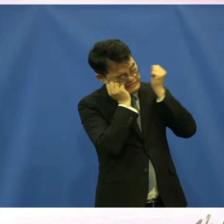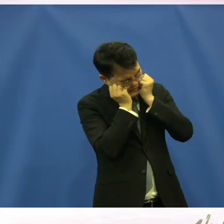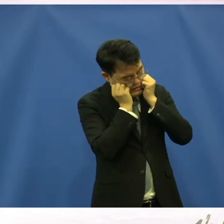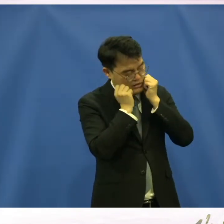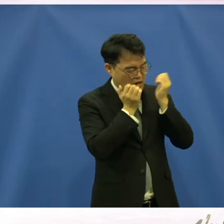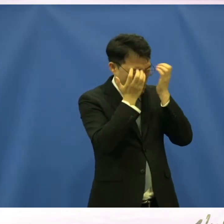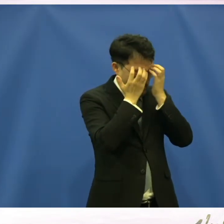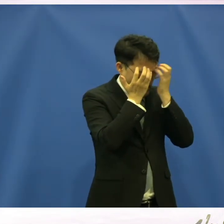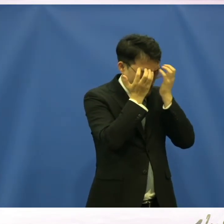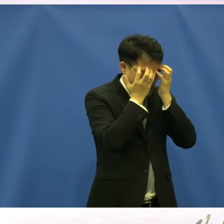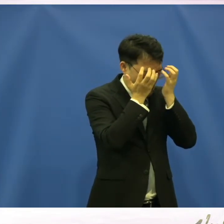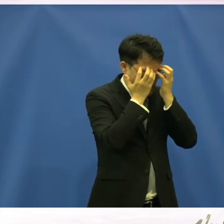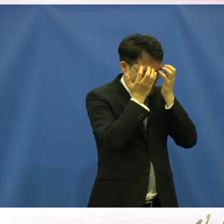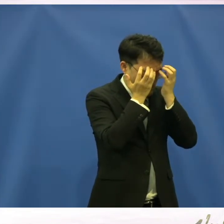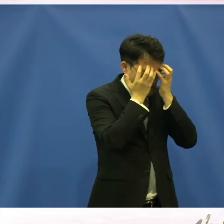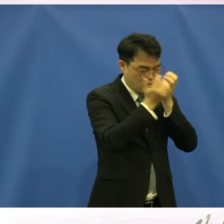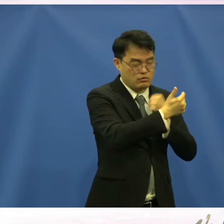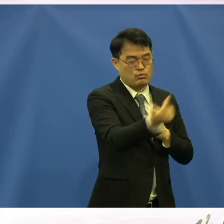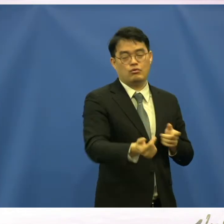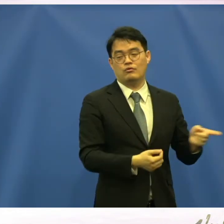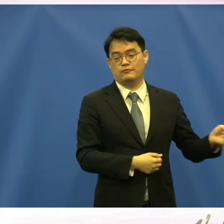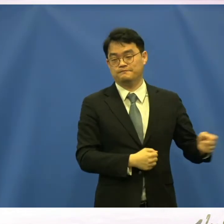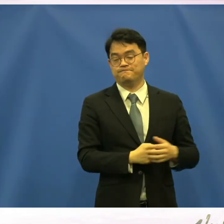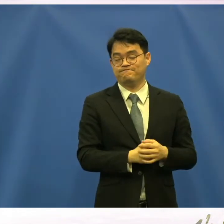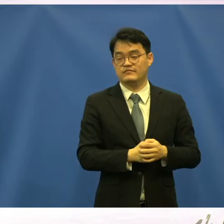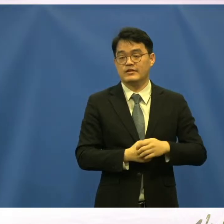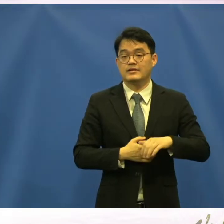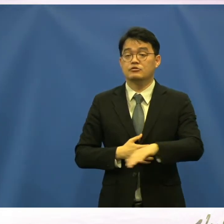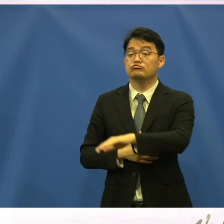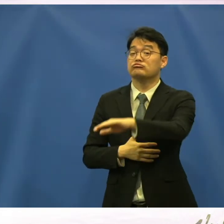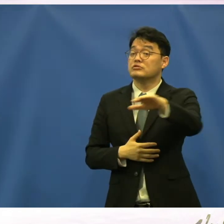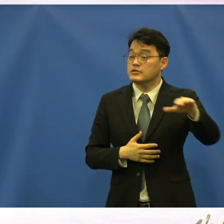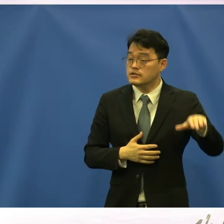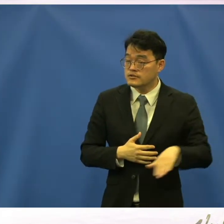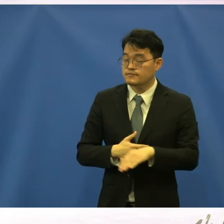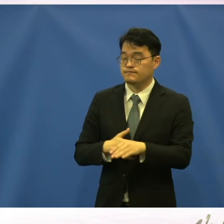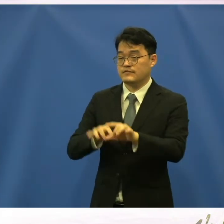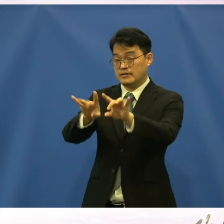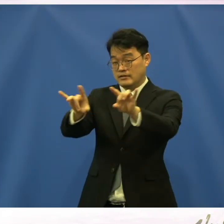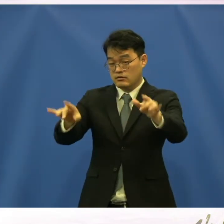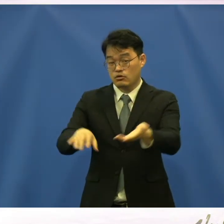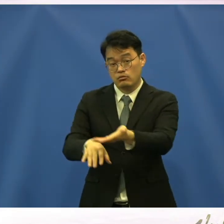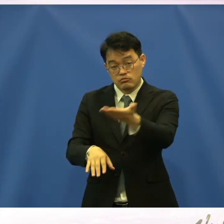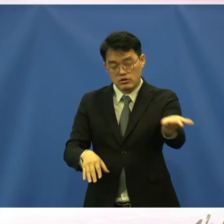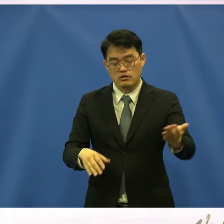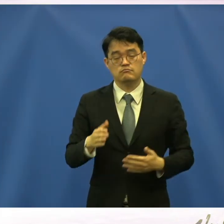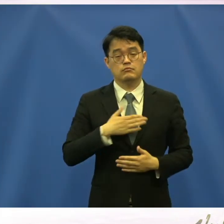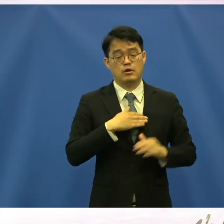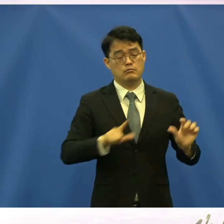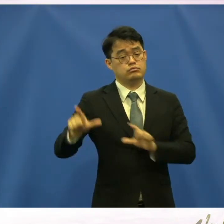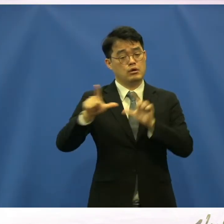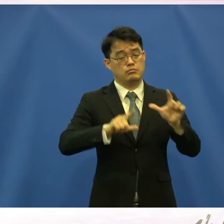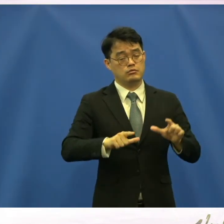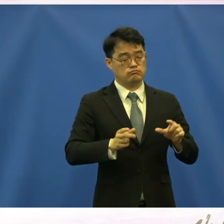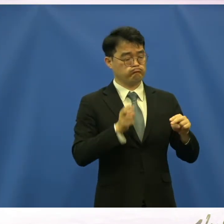우리는 우리가 주인 되고 싶어 합니다. 내가 왕이 되고 싶어 하죠. 내가 하고 싶은 대로 다 하고 누구의 통제도 받고 싶지